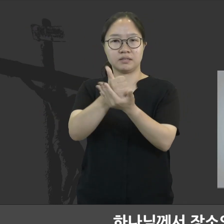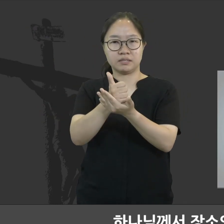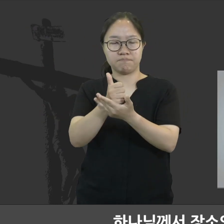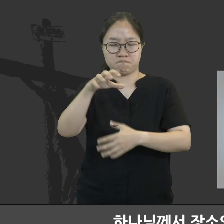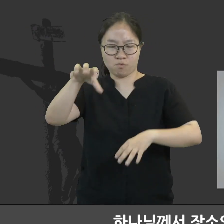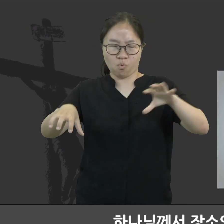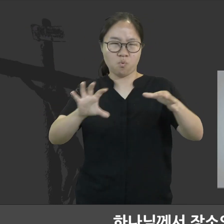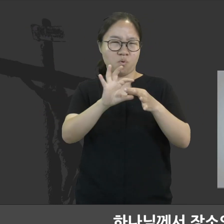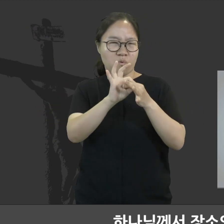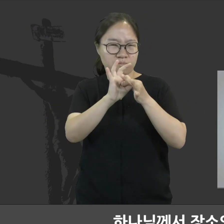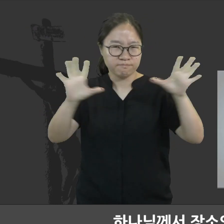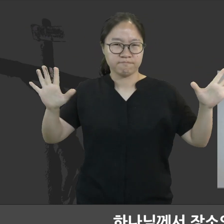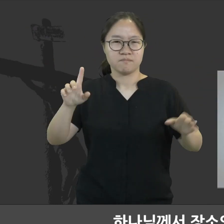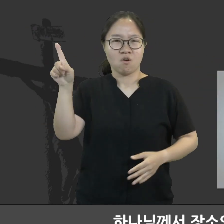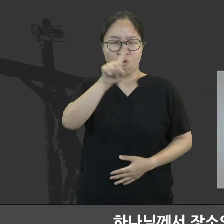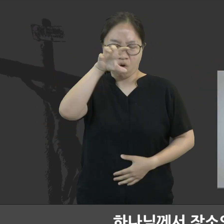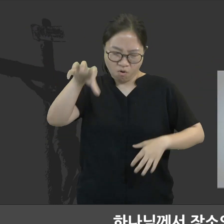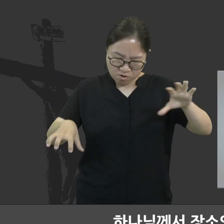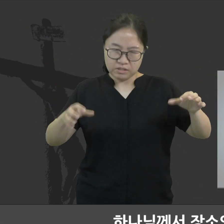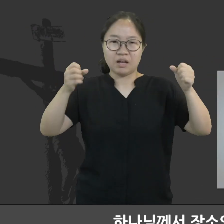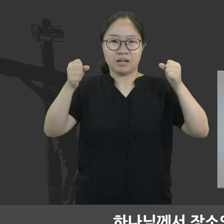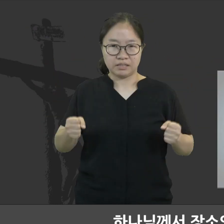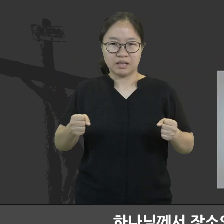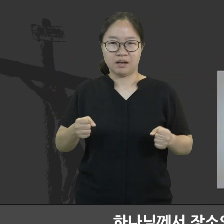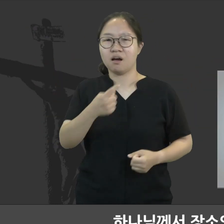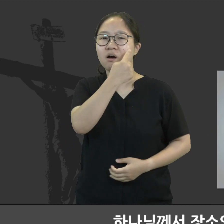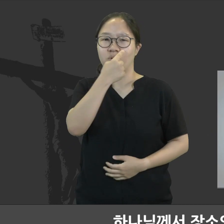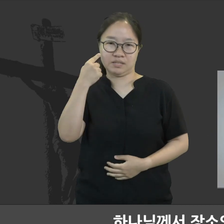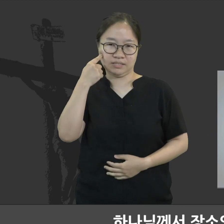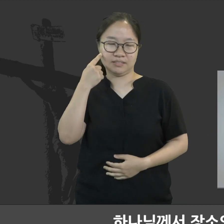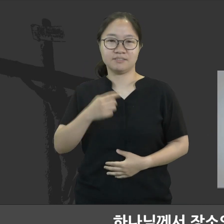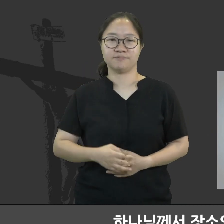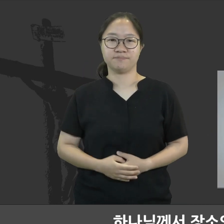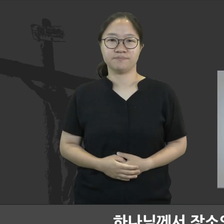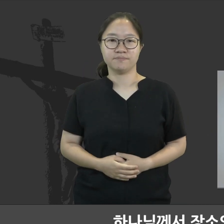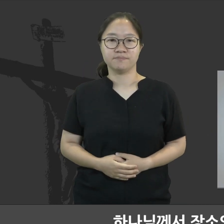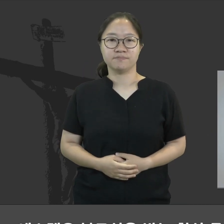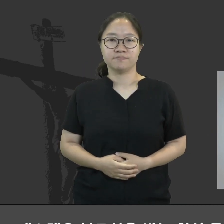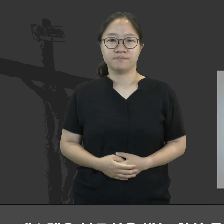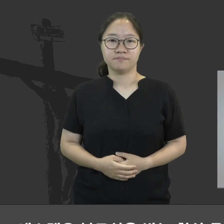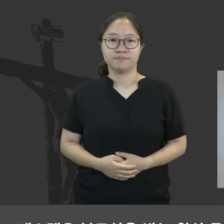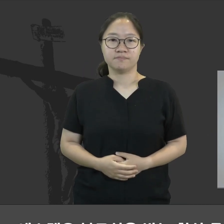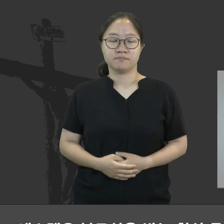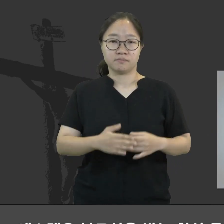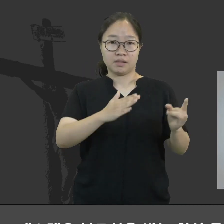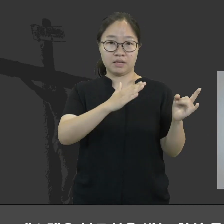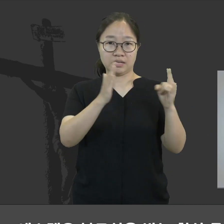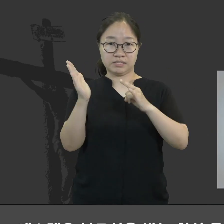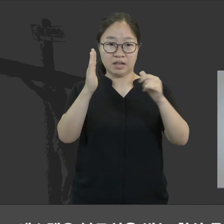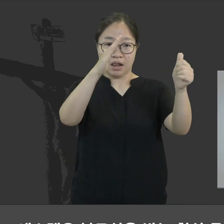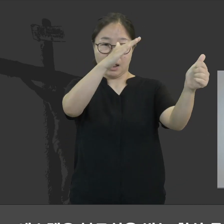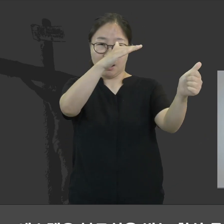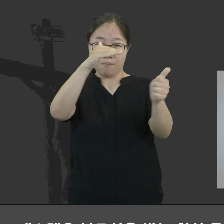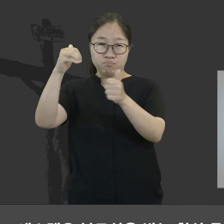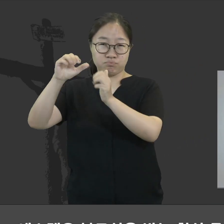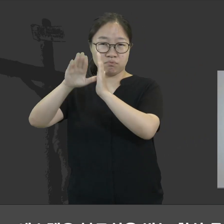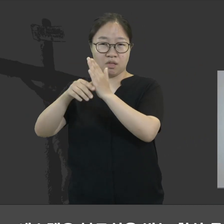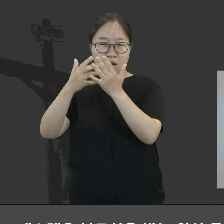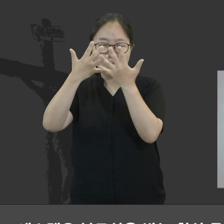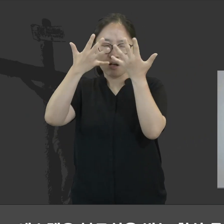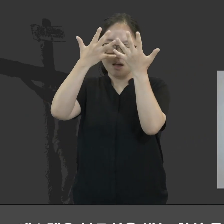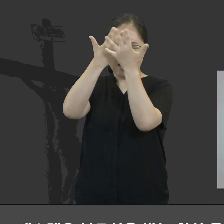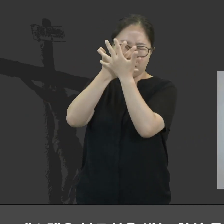장소에 제한 없이 어디에나 계신다는 것을 알려주는 것이었습니다. 에스겔은 부르심을 받는 환상